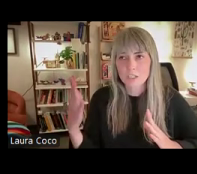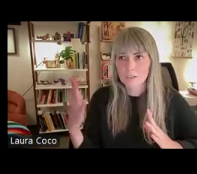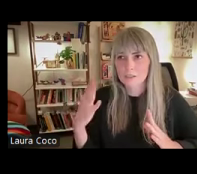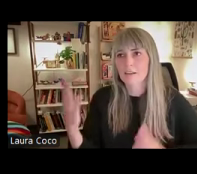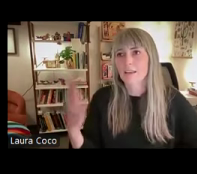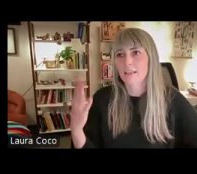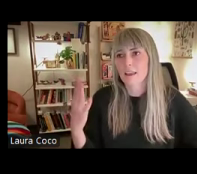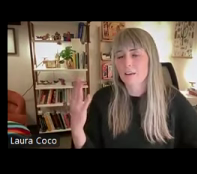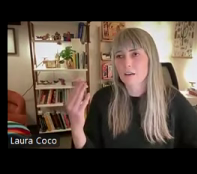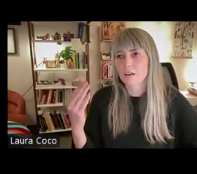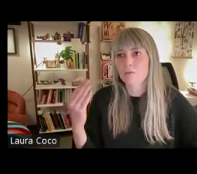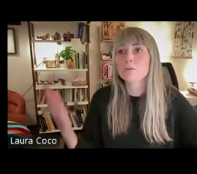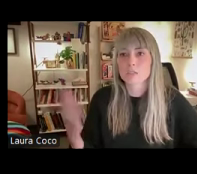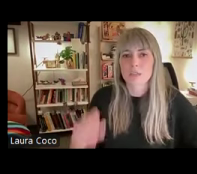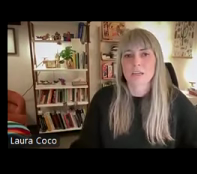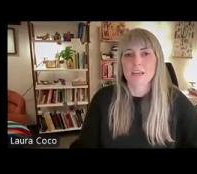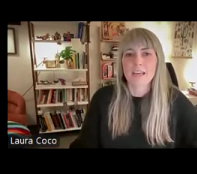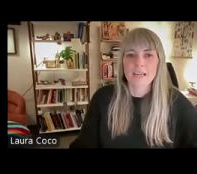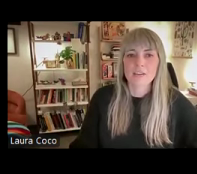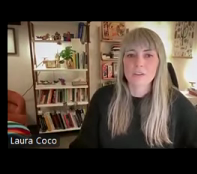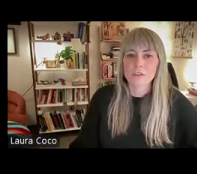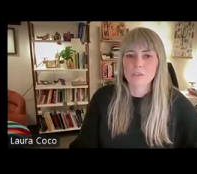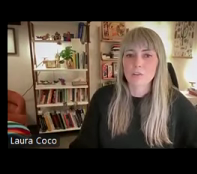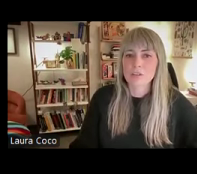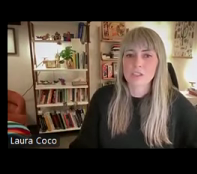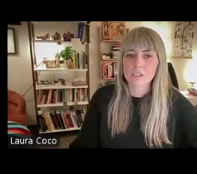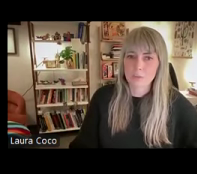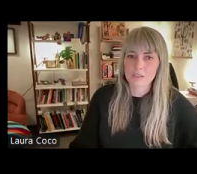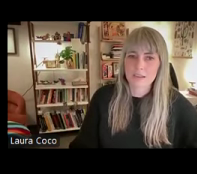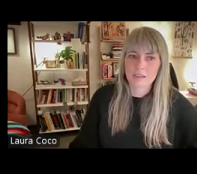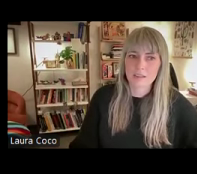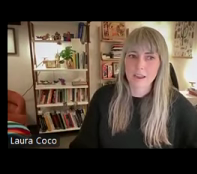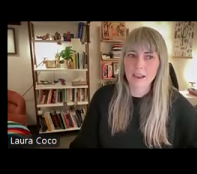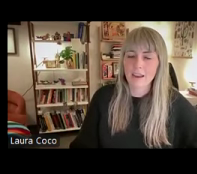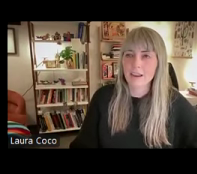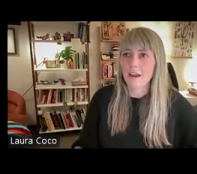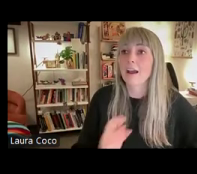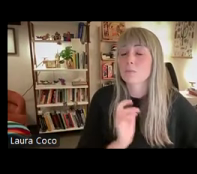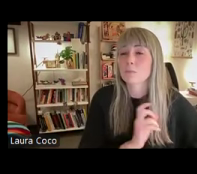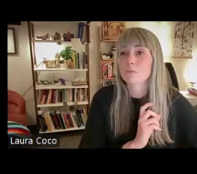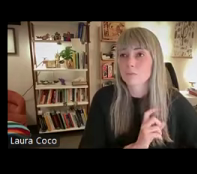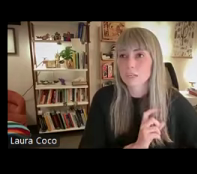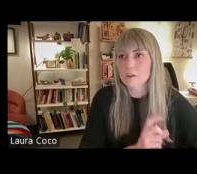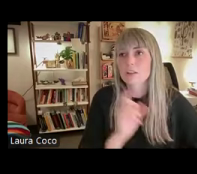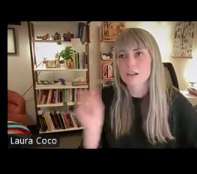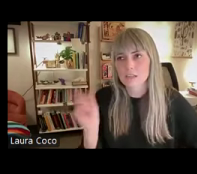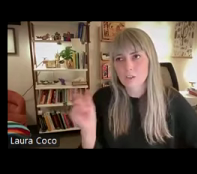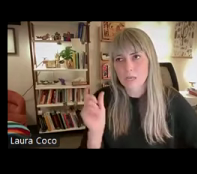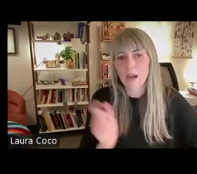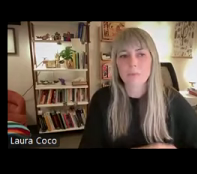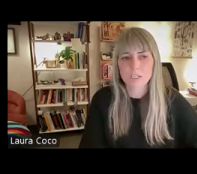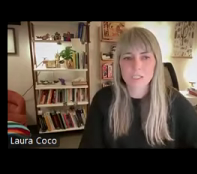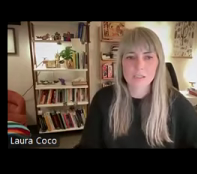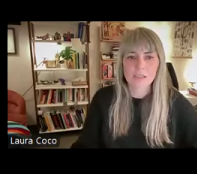auditiva de baja frecuencia. En términos de alta frecuencia, más de 60%